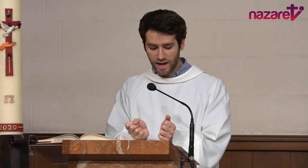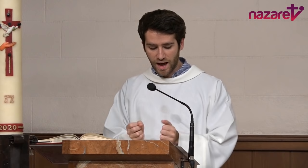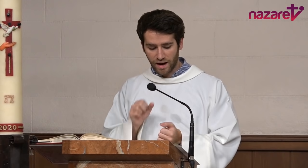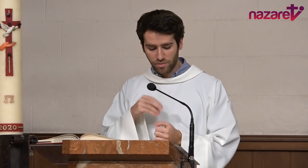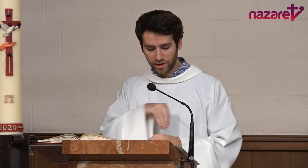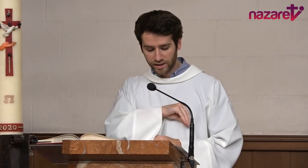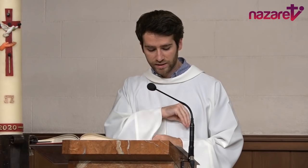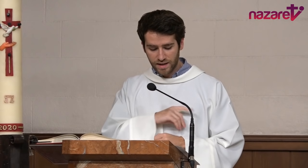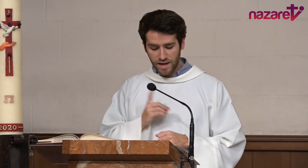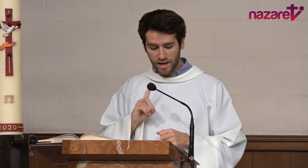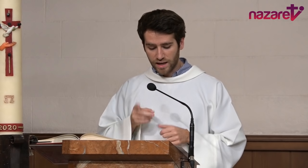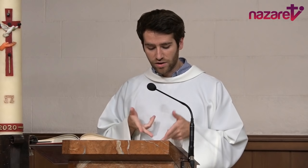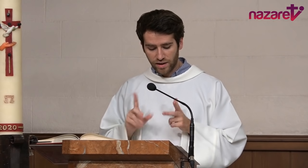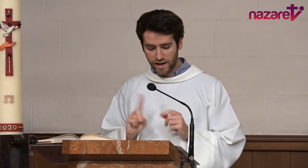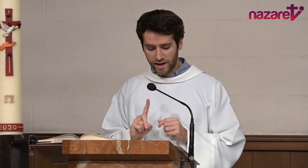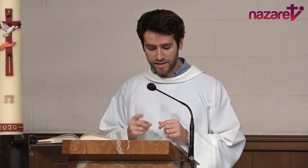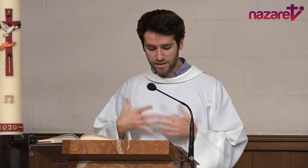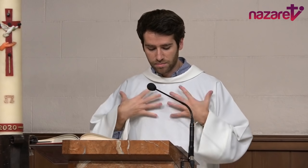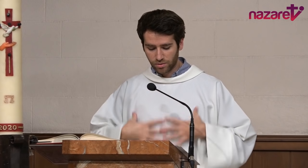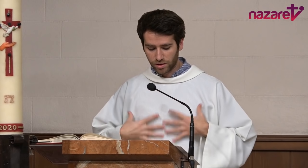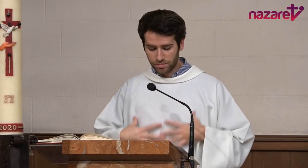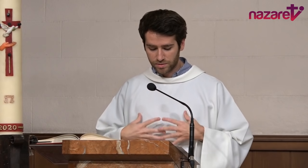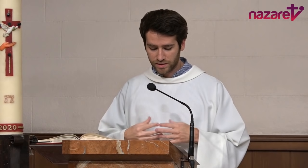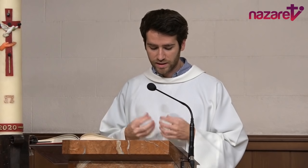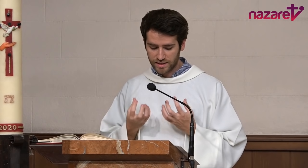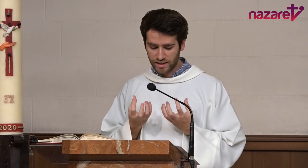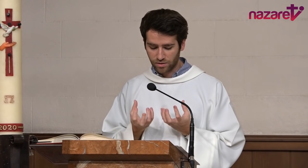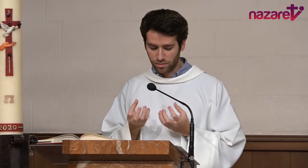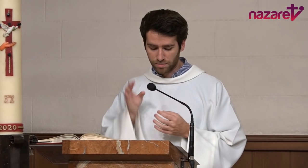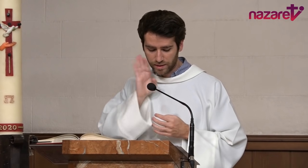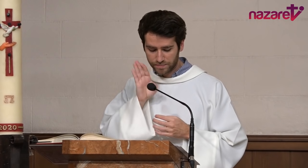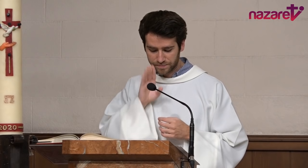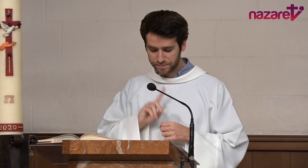entregarás a la muerte, y no dejarás mi cuerpo que se corrompa.